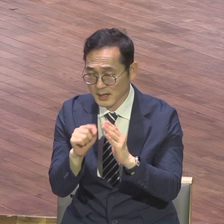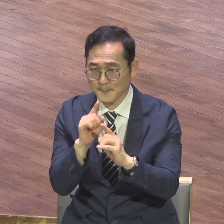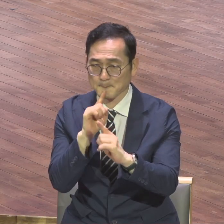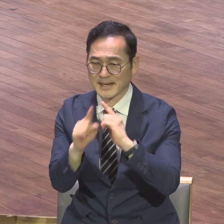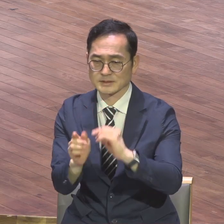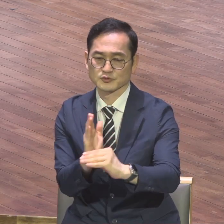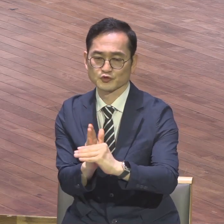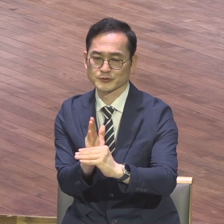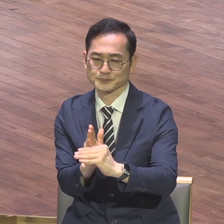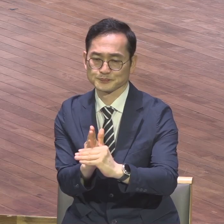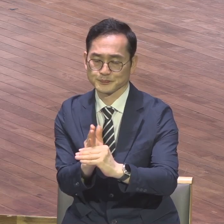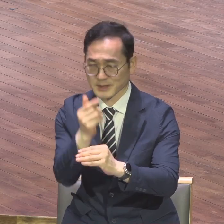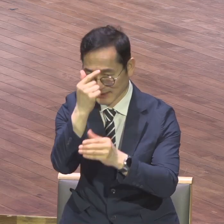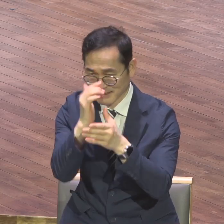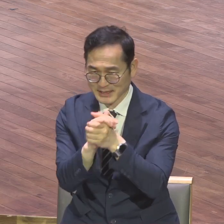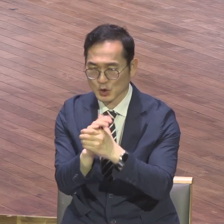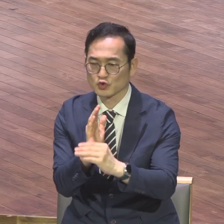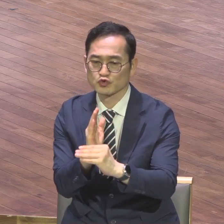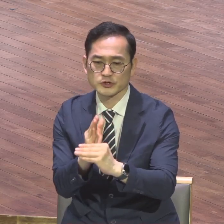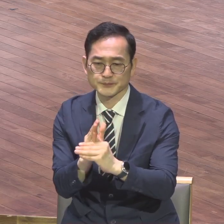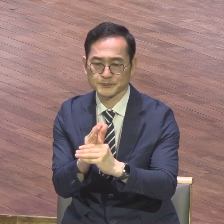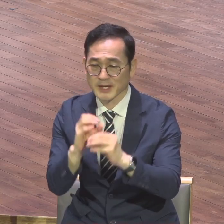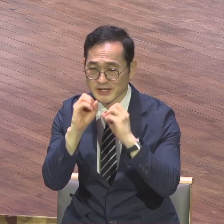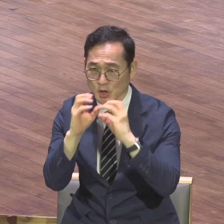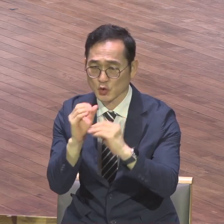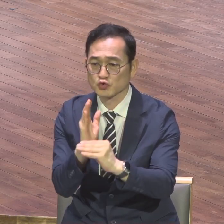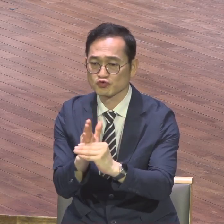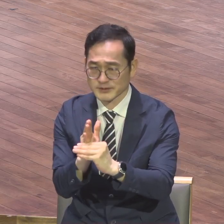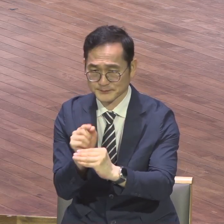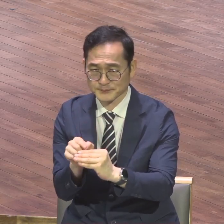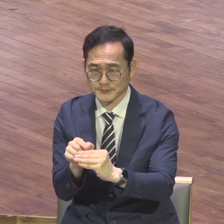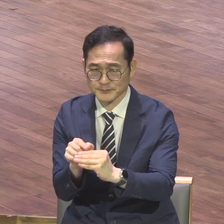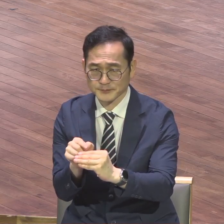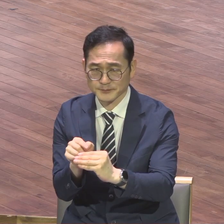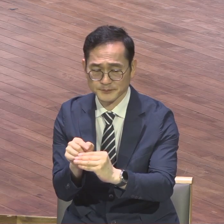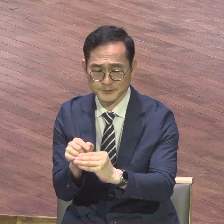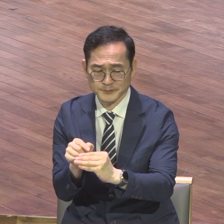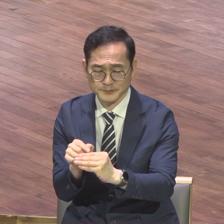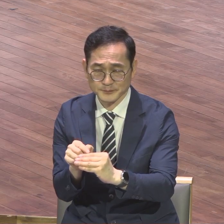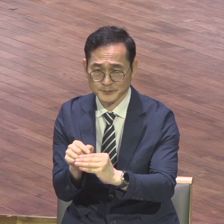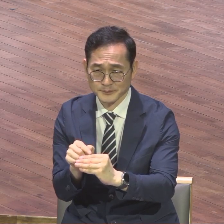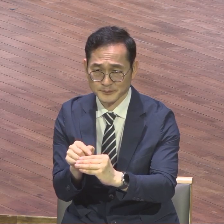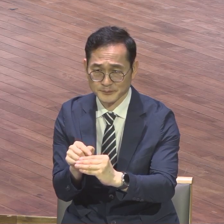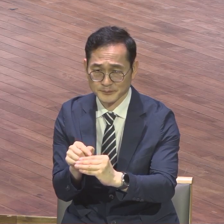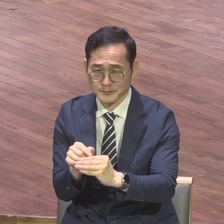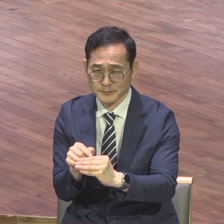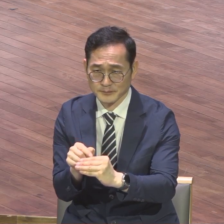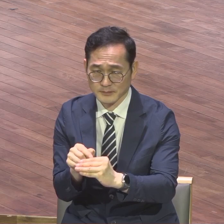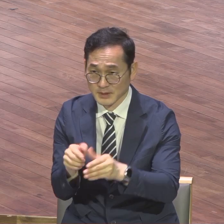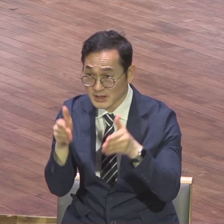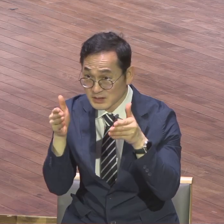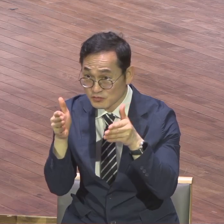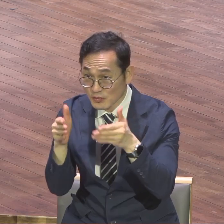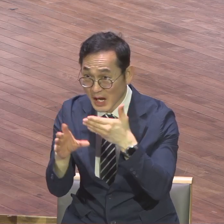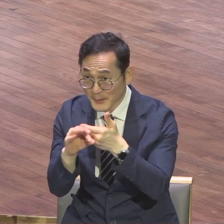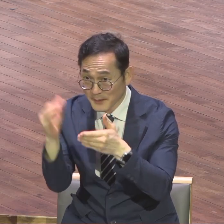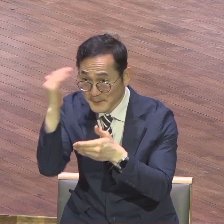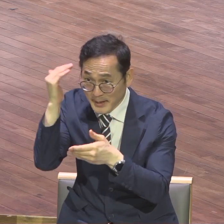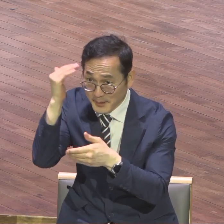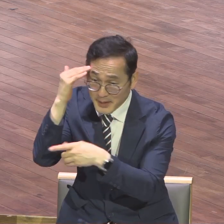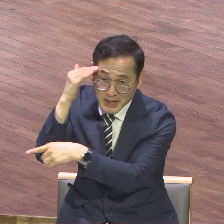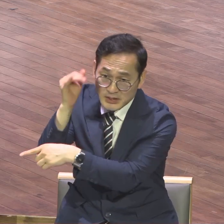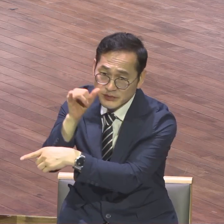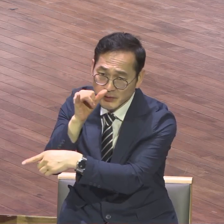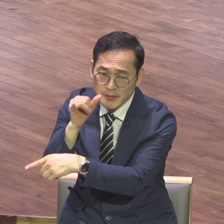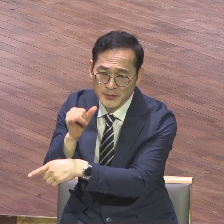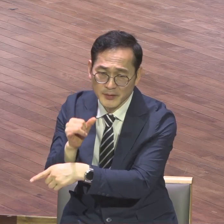말씀, 기도, 전도 안 하면 문제 오게 돼 있어요. 문제가 생겨야 됐다니까. 그래서 영적 싸움을 처절하게 싸워야